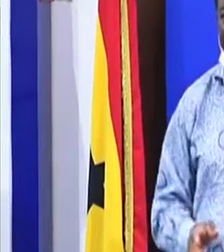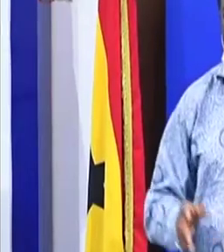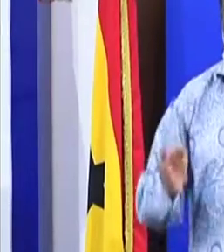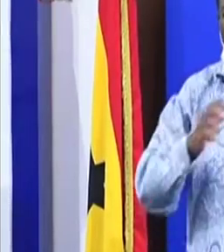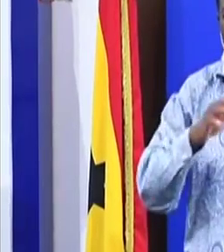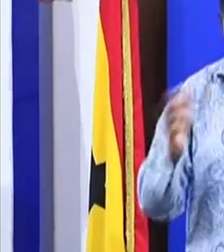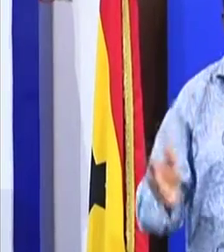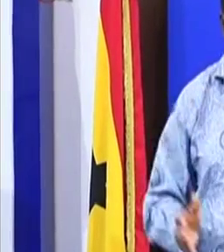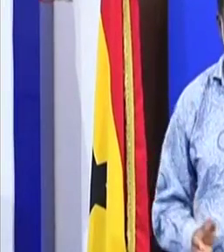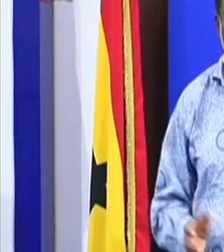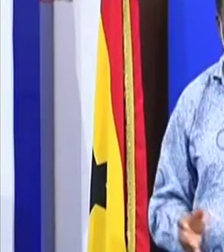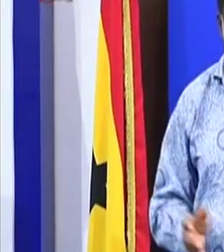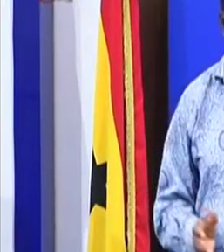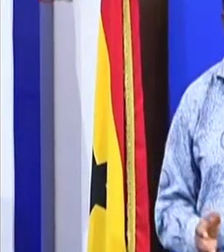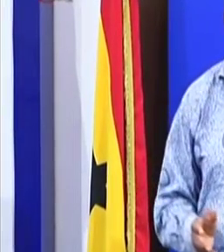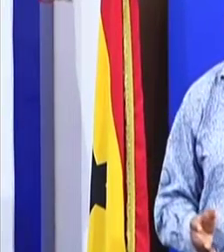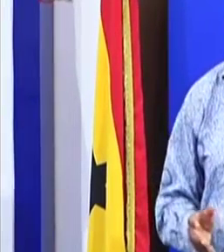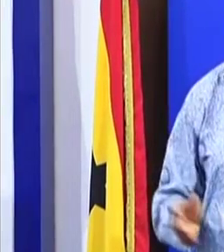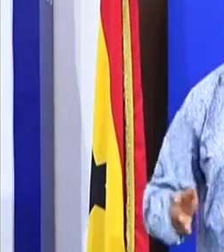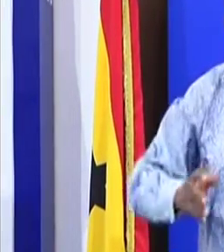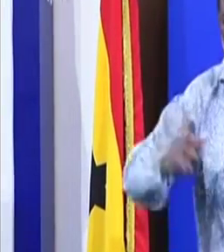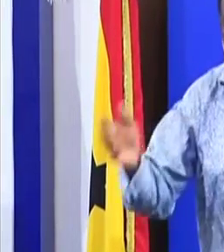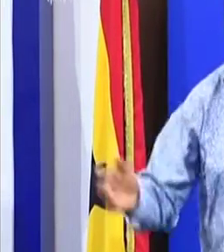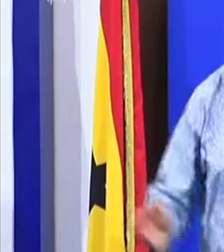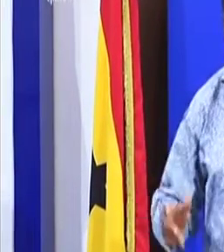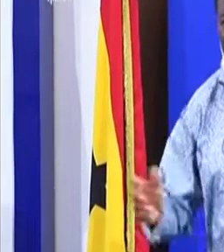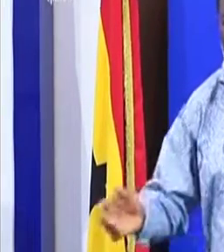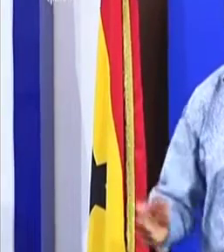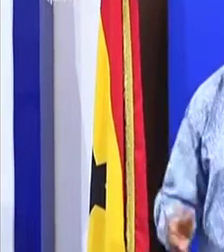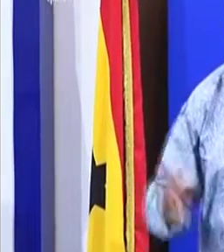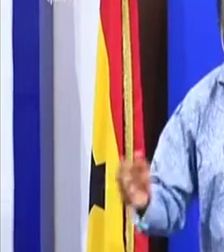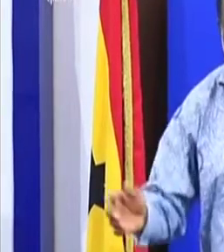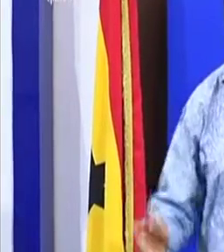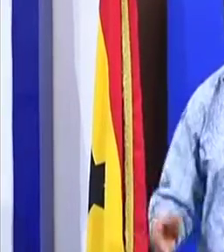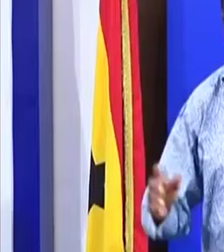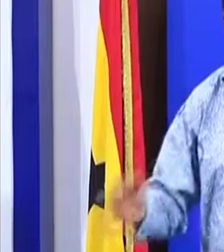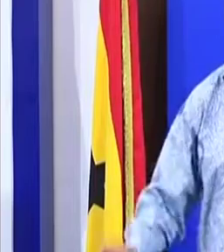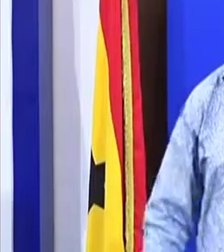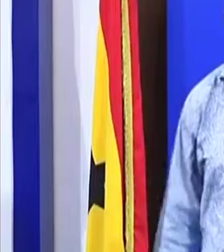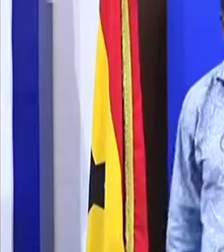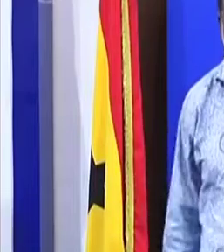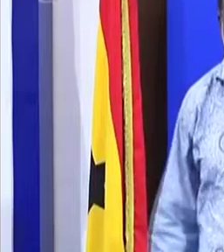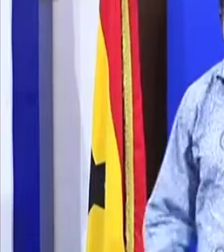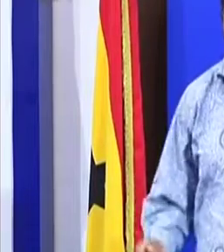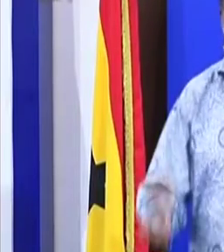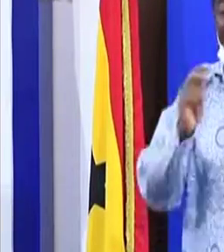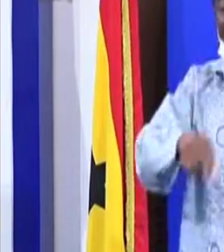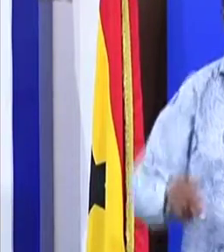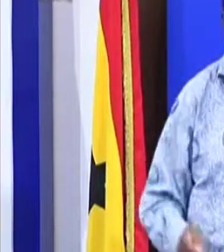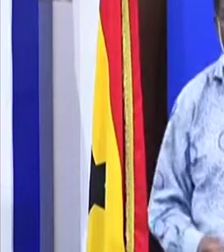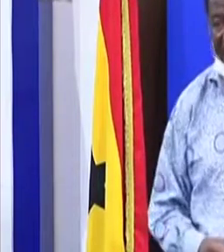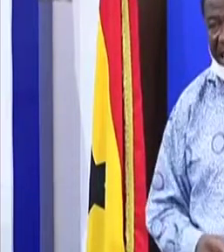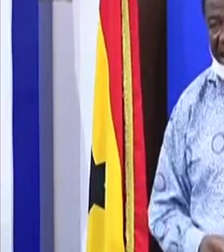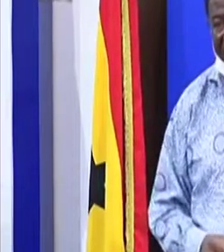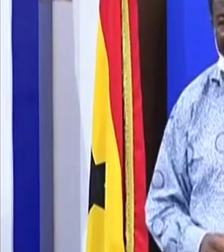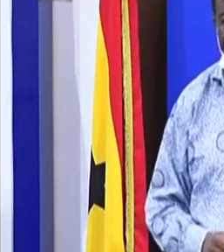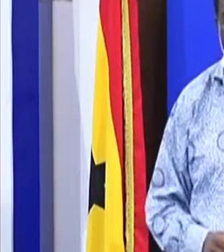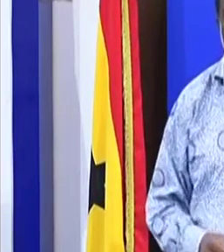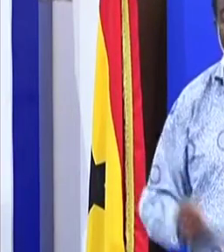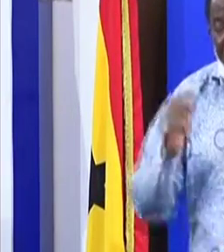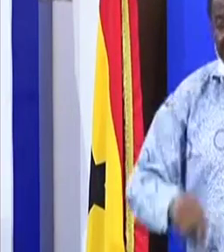ke avakwa ba waroko na tweko bo mazogerejo na zorejo afina